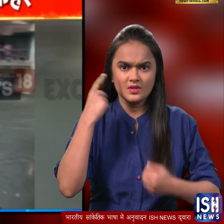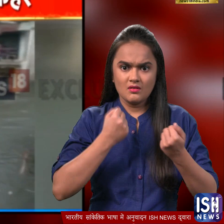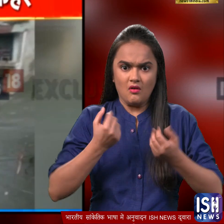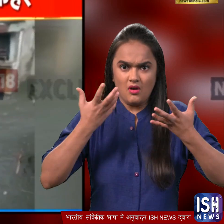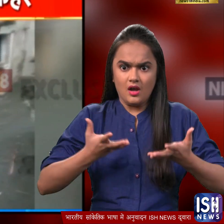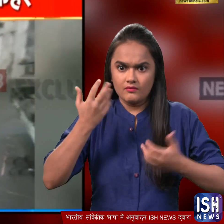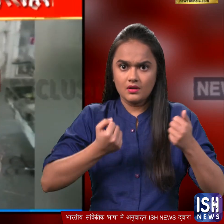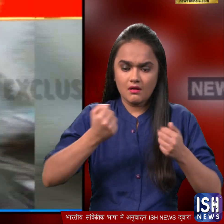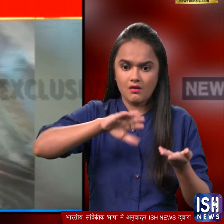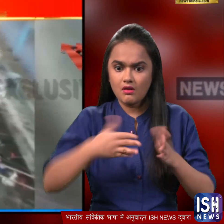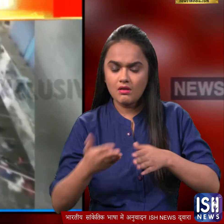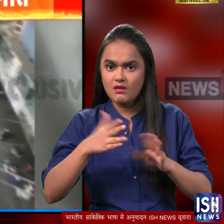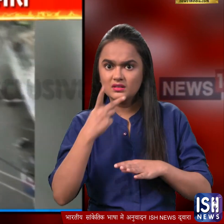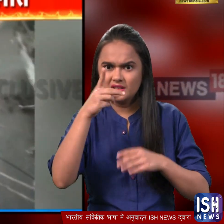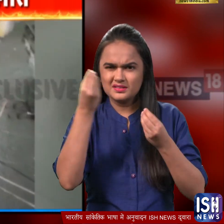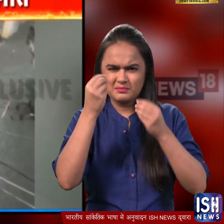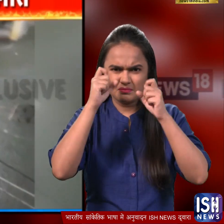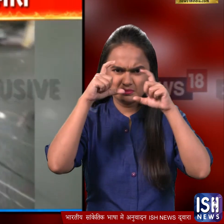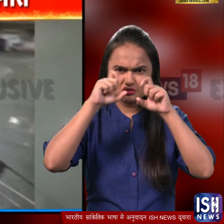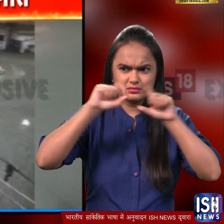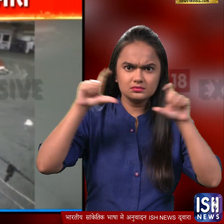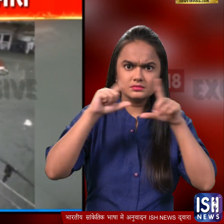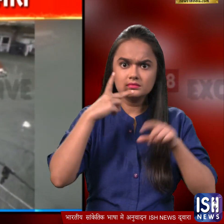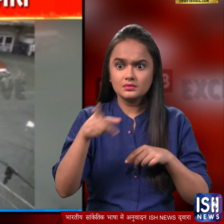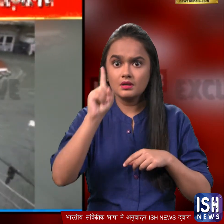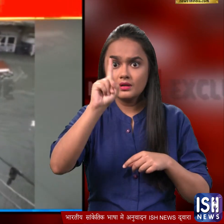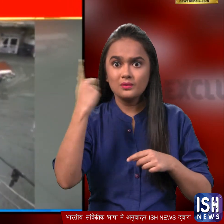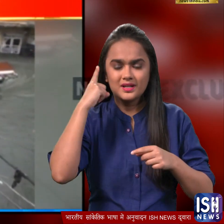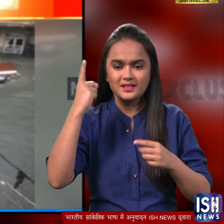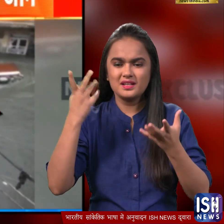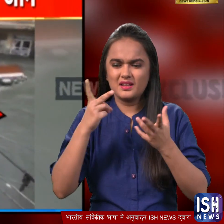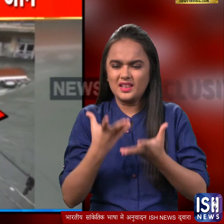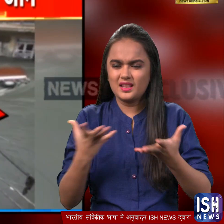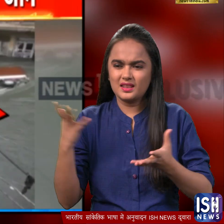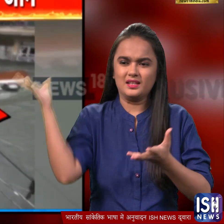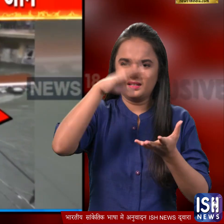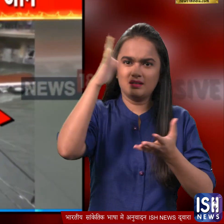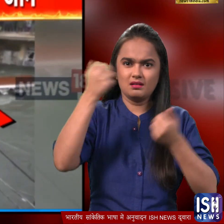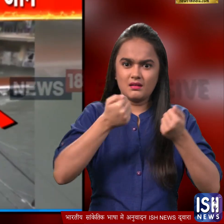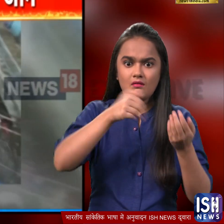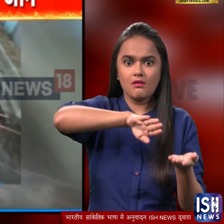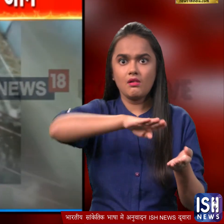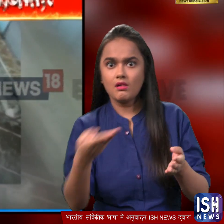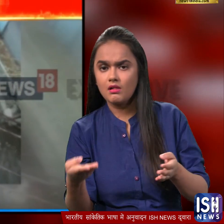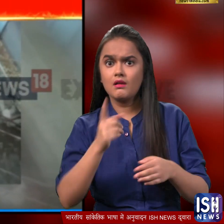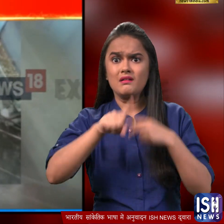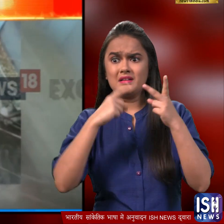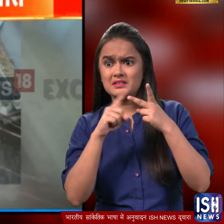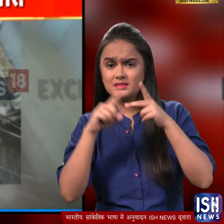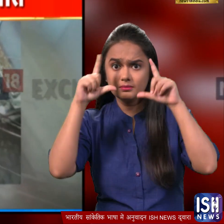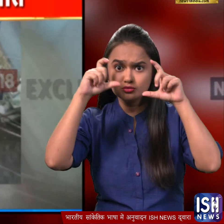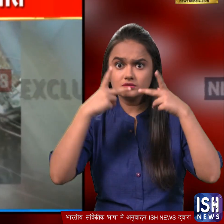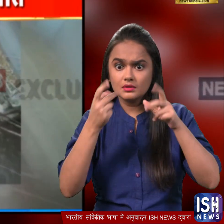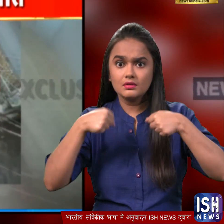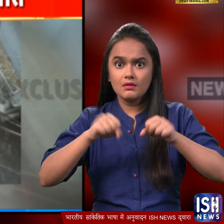भरकम गाड़ियां दम तोड़ती नजर आईं। वहां से जो तस्वीरें सामने आई उनमें एक में सामान ढोने वाली एक गाड़ी सड़क पर पलटी नजर आई, जबकि दूसरी तस्वीर